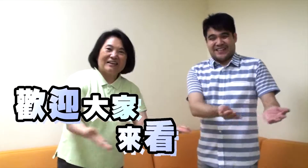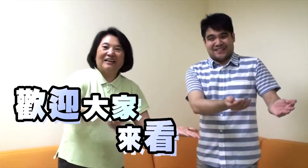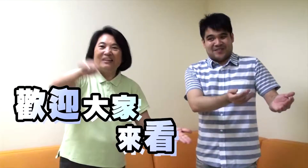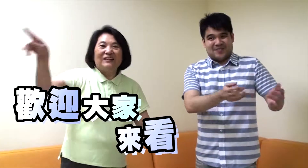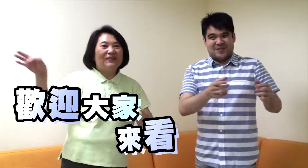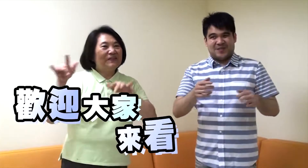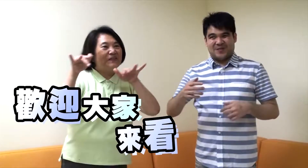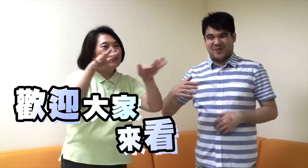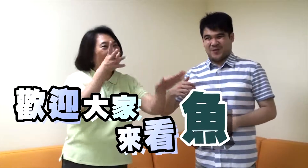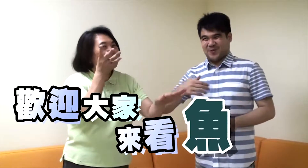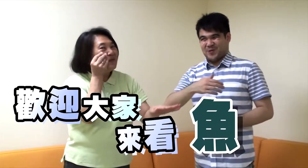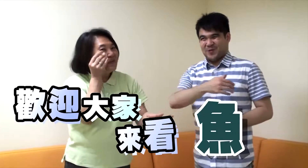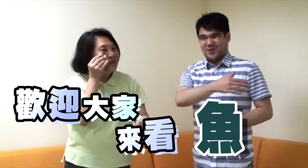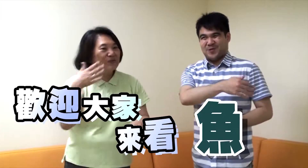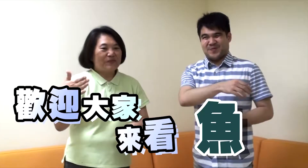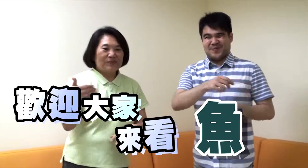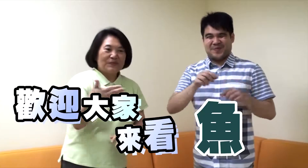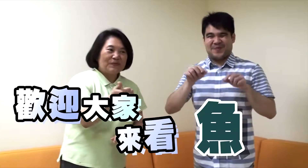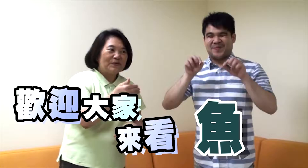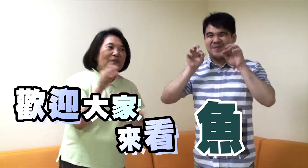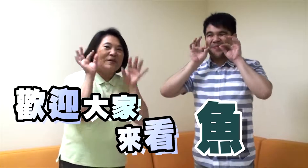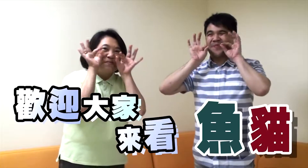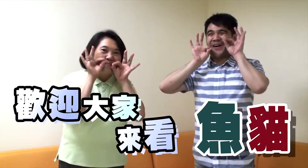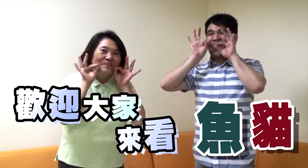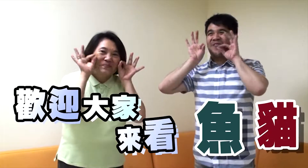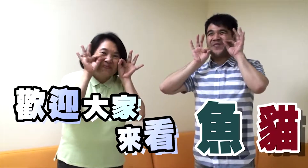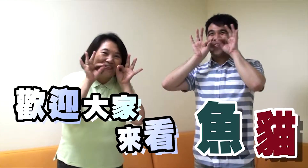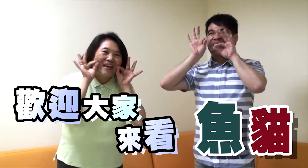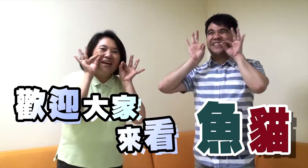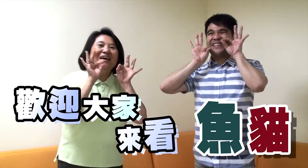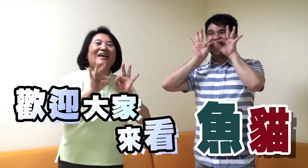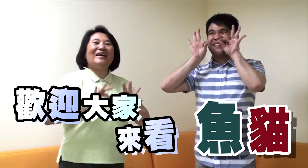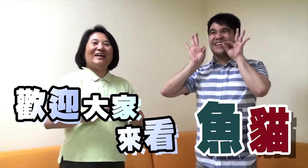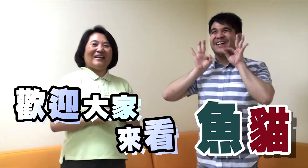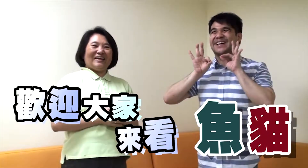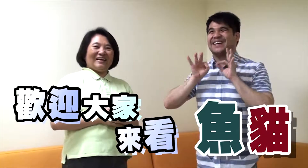看鱼喵。